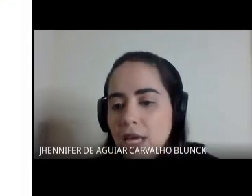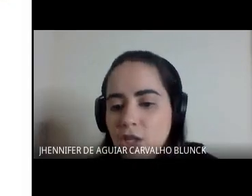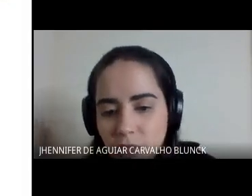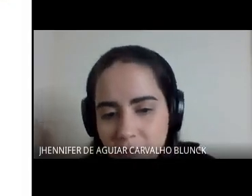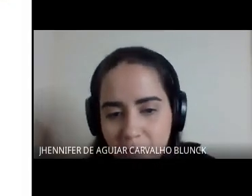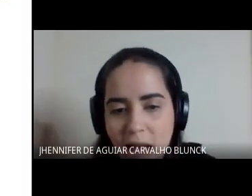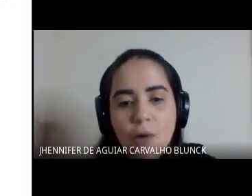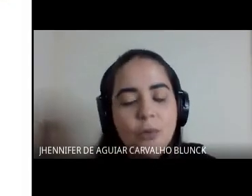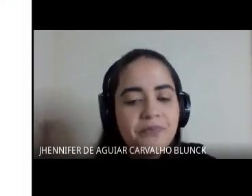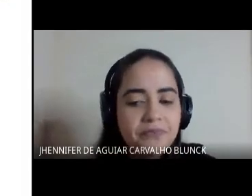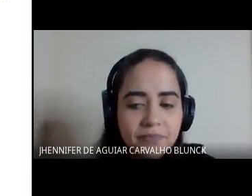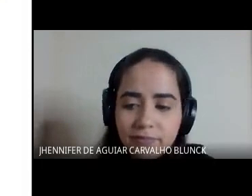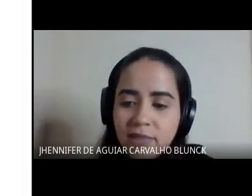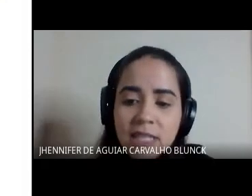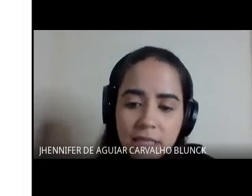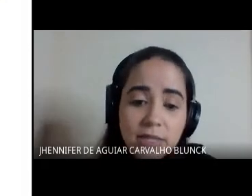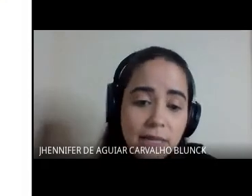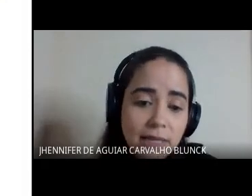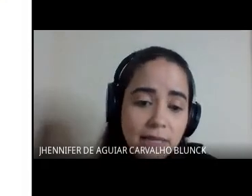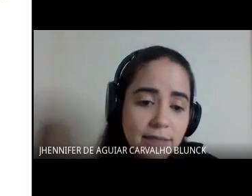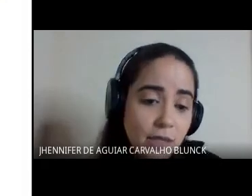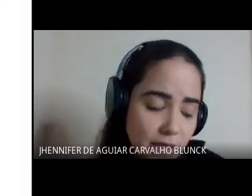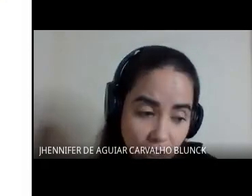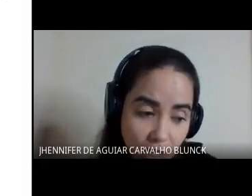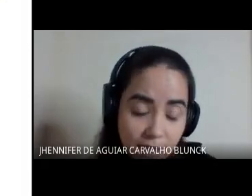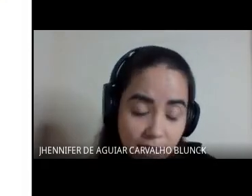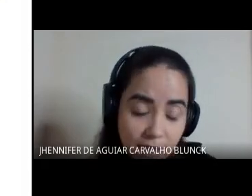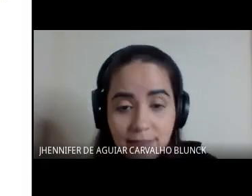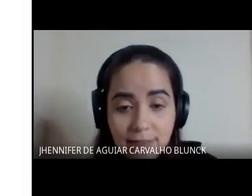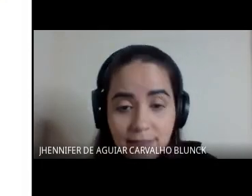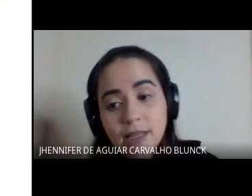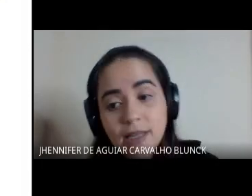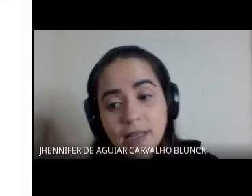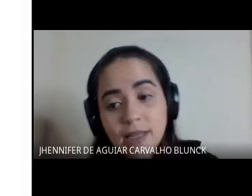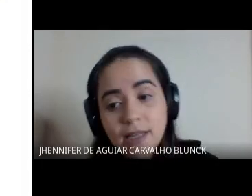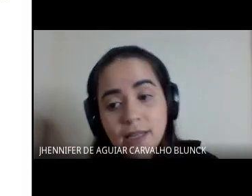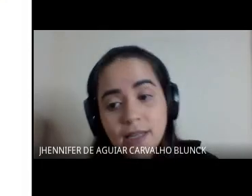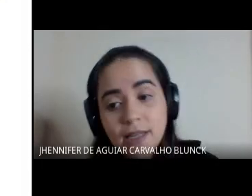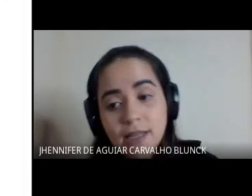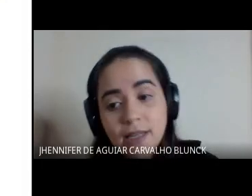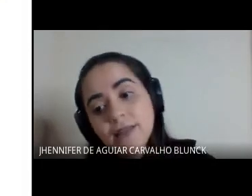na rede municipal, não está sendo atendida, essa criança